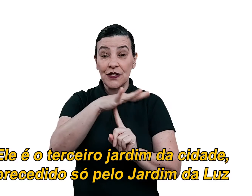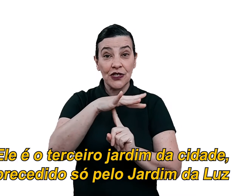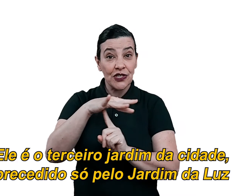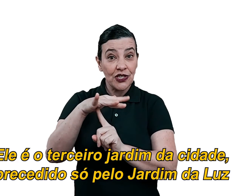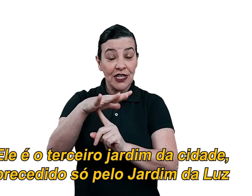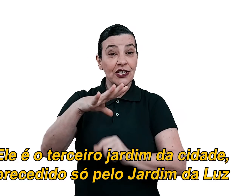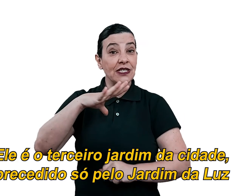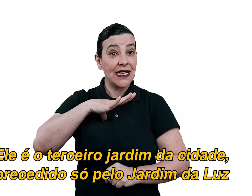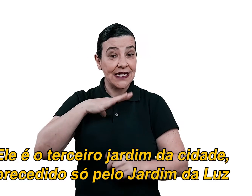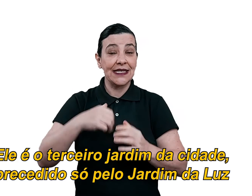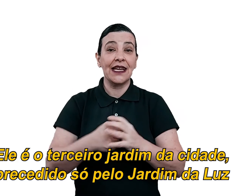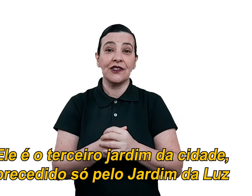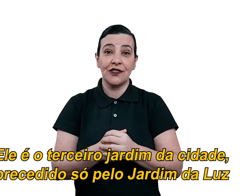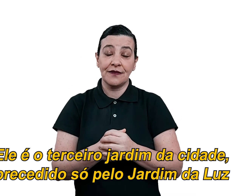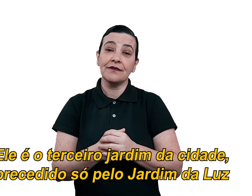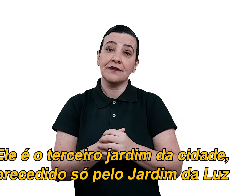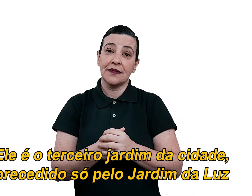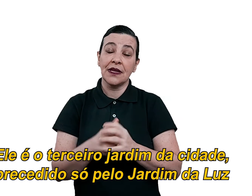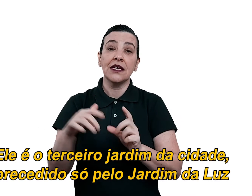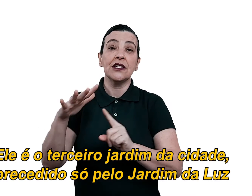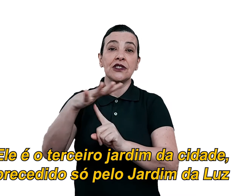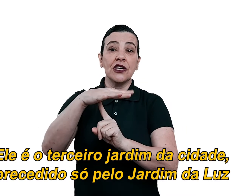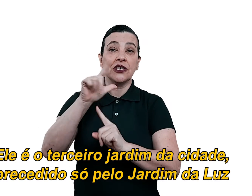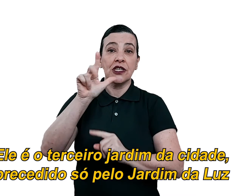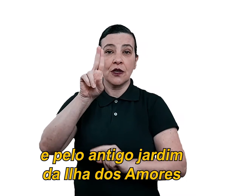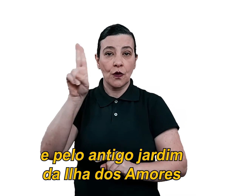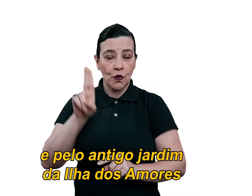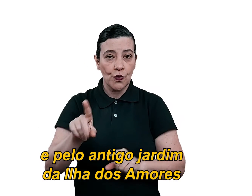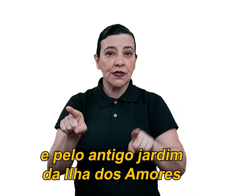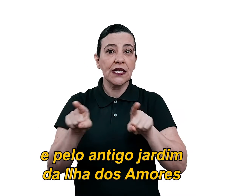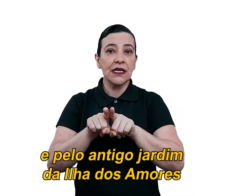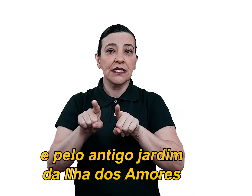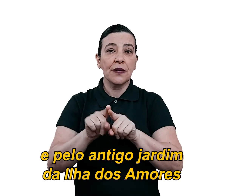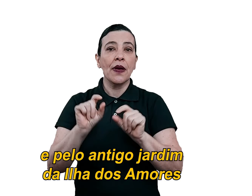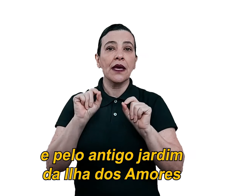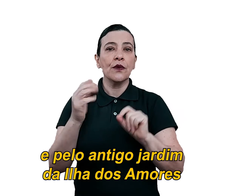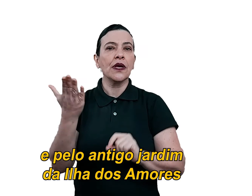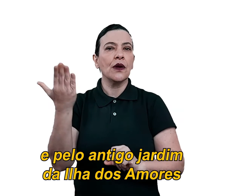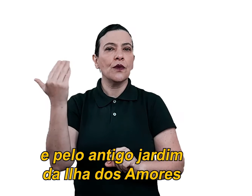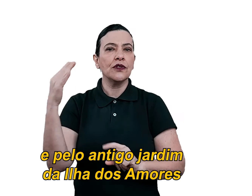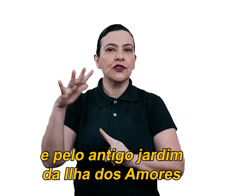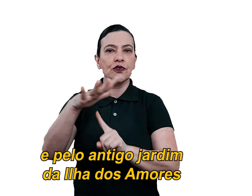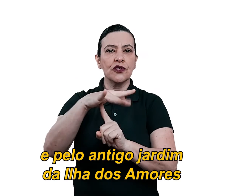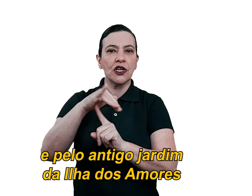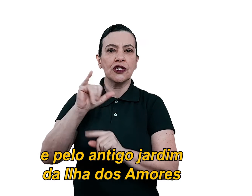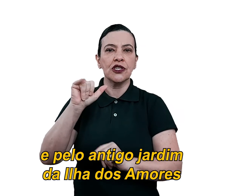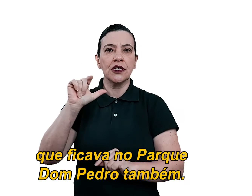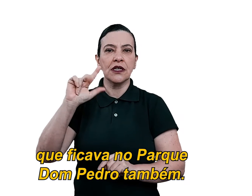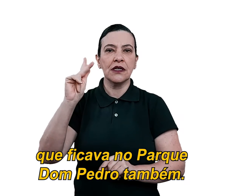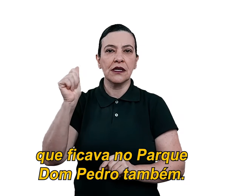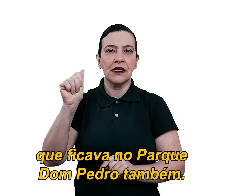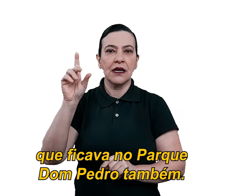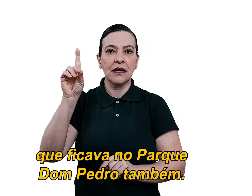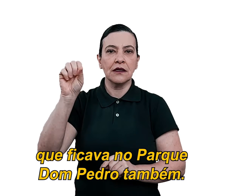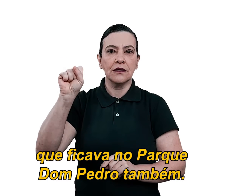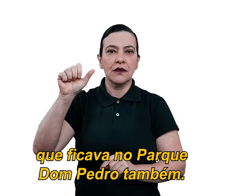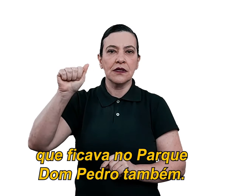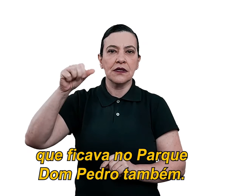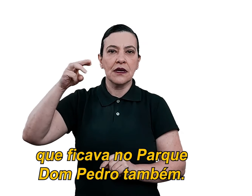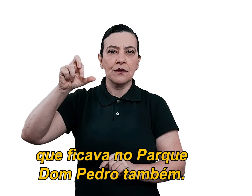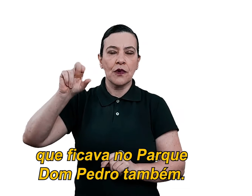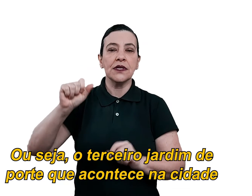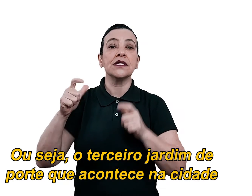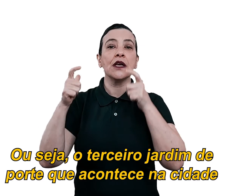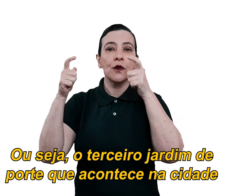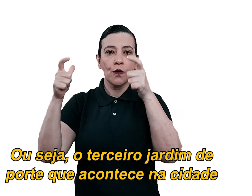cidade, precedido só pelo Jardim da Luz e pelo antigo Jardim da Ilha dos Amores, que ficava ali no Parque Dom